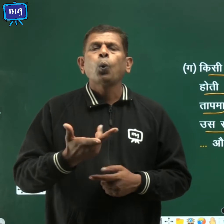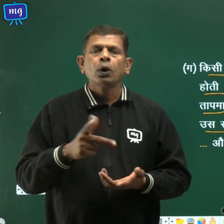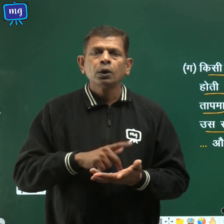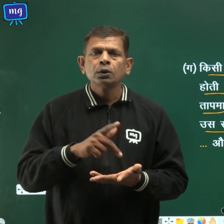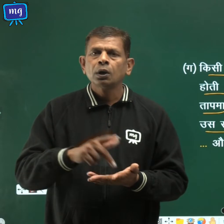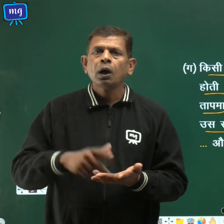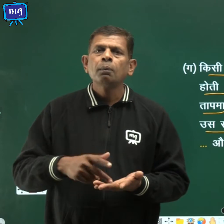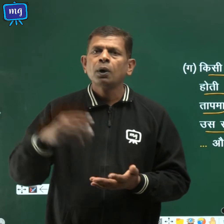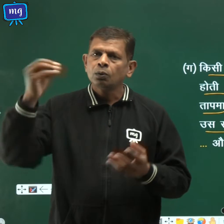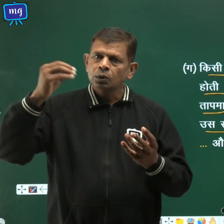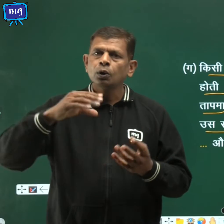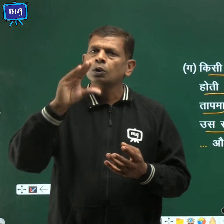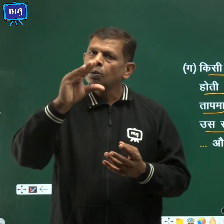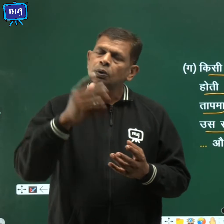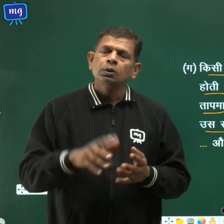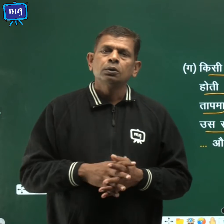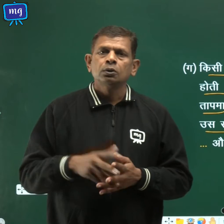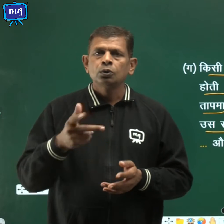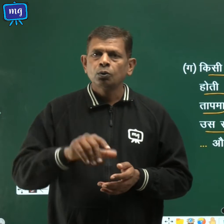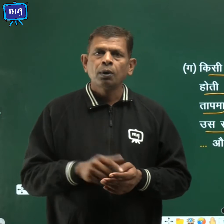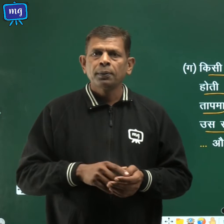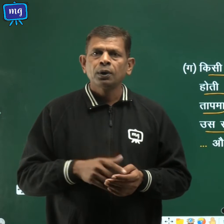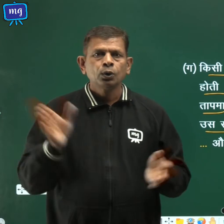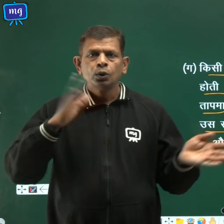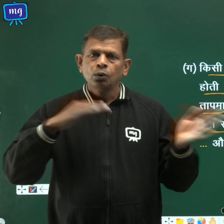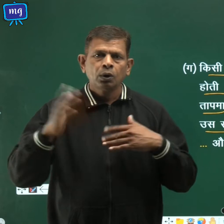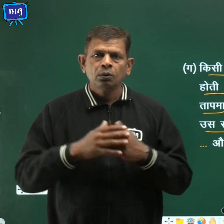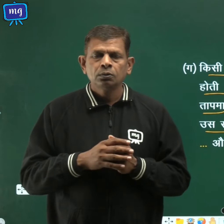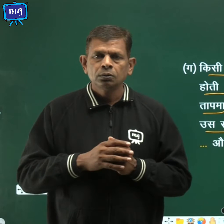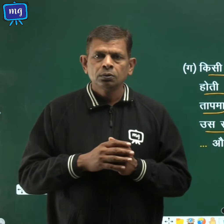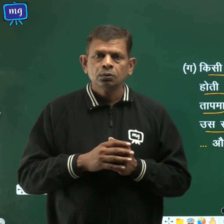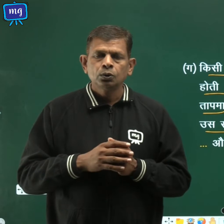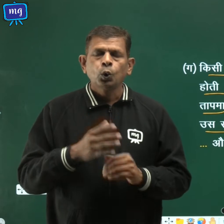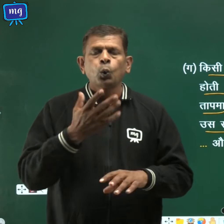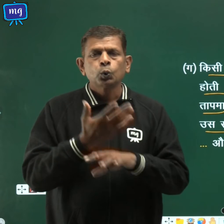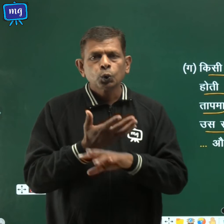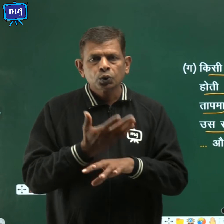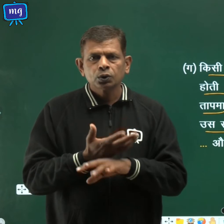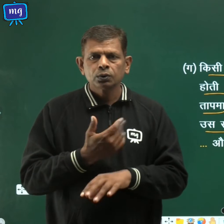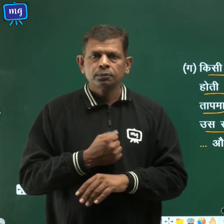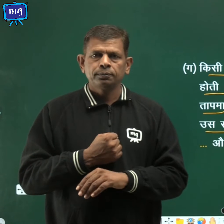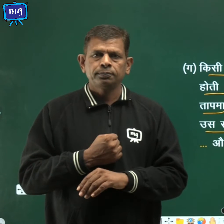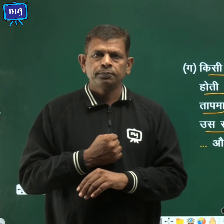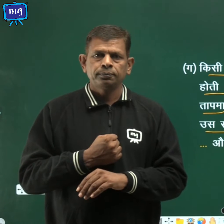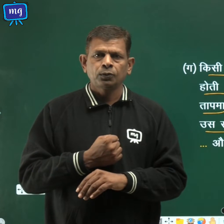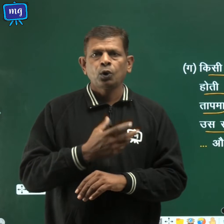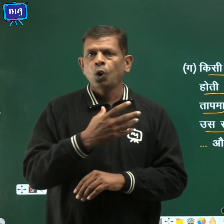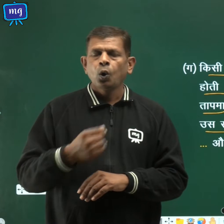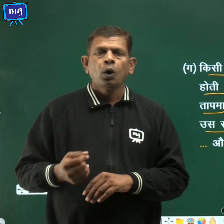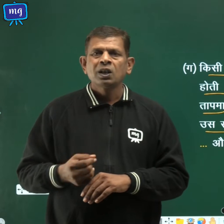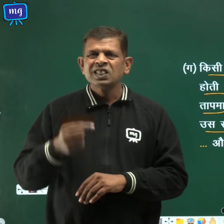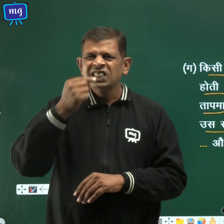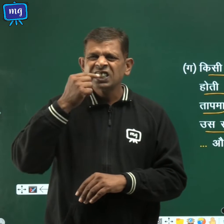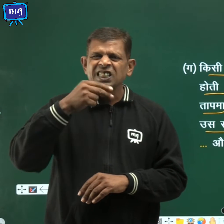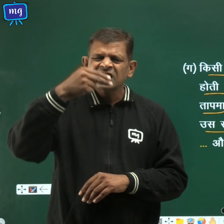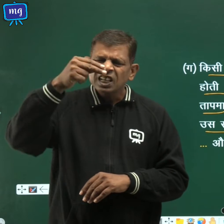कम वर्षा होती है तो वहाँ की जलवायु कैसी होगी? शुष्क। और तापमान